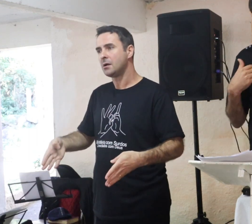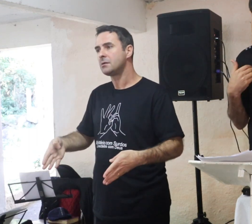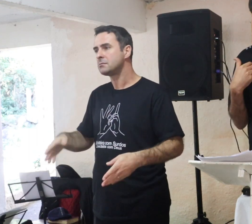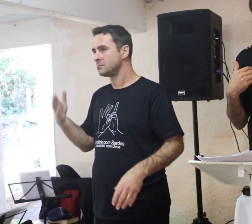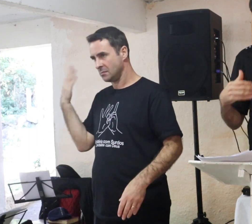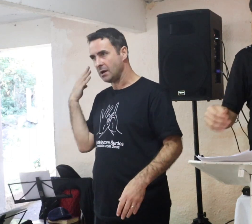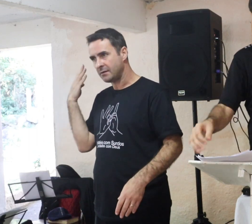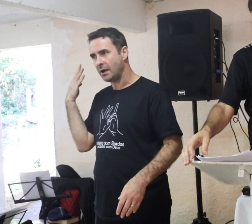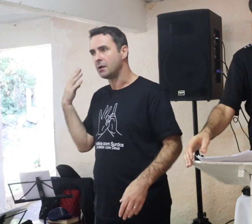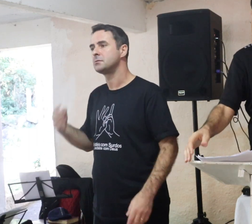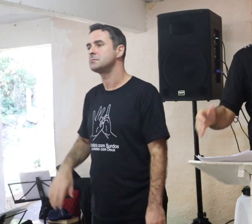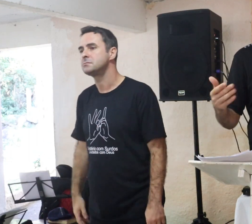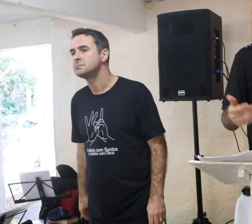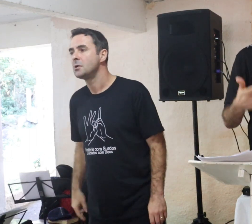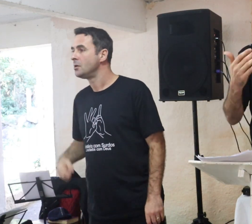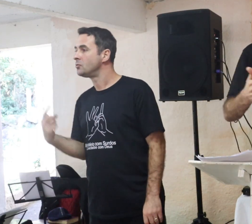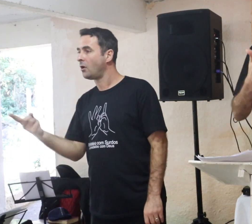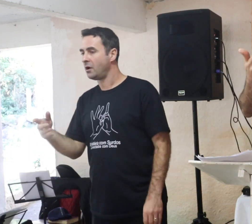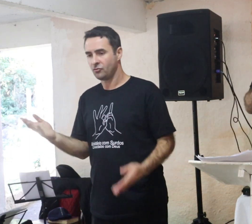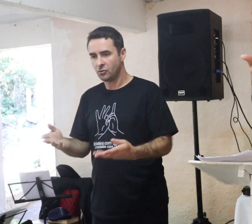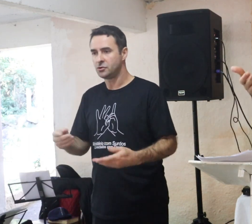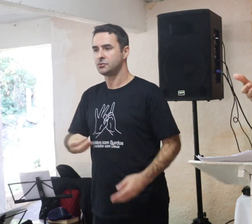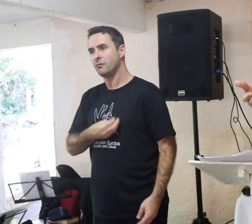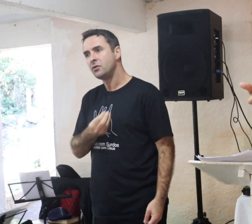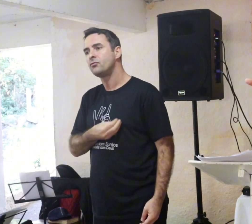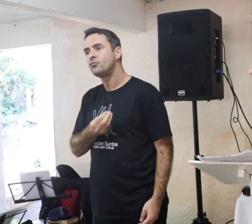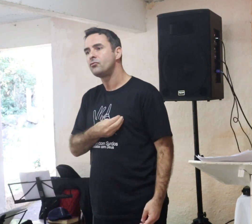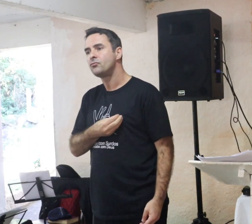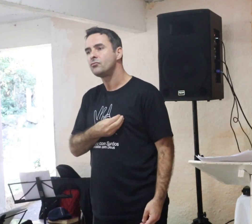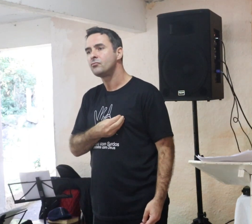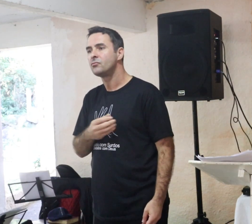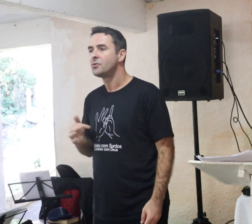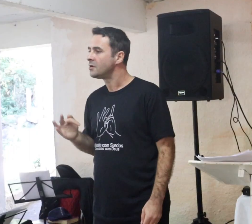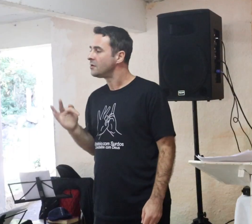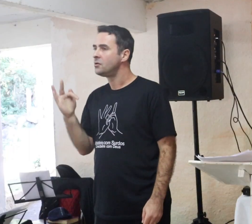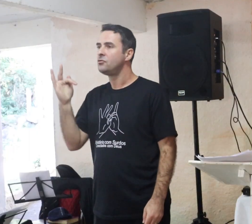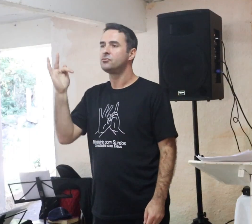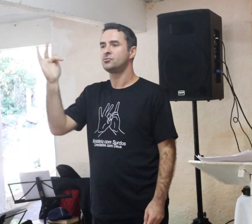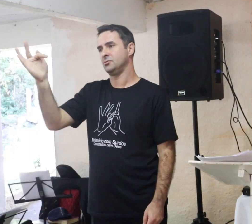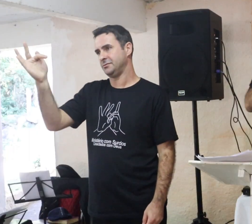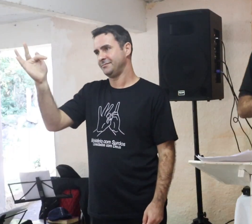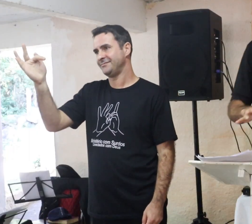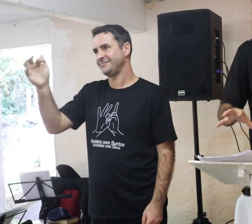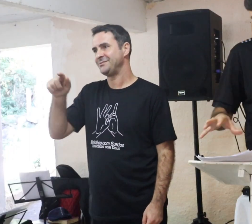Será que nós seremos a geração daqueles que não passarão pela morte? Fica essa pergunta. Aqui, diante